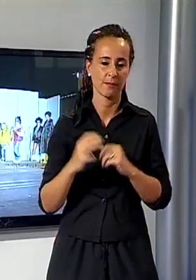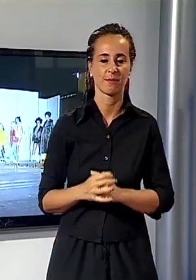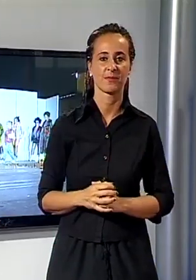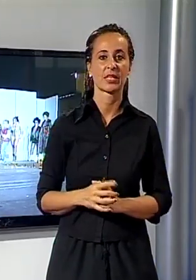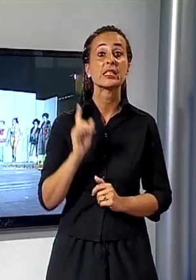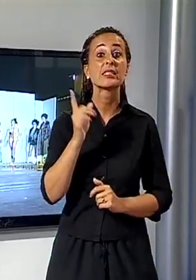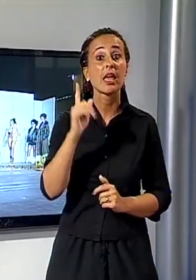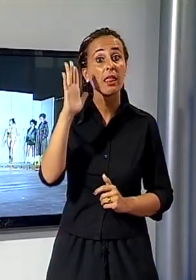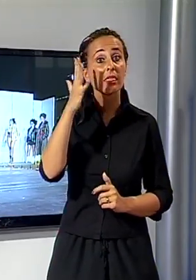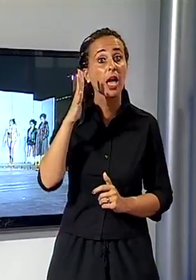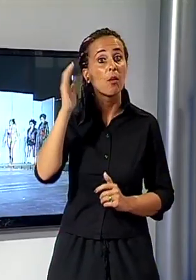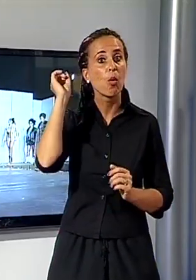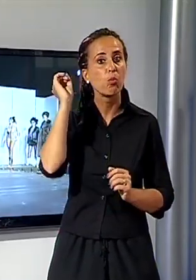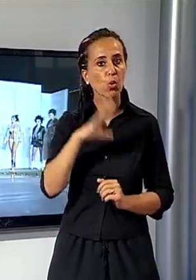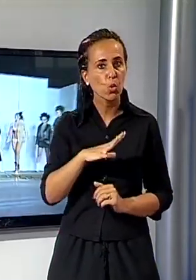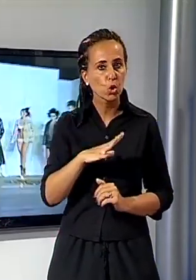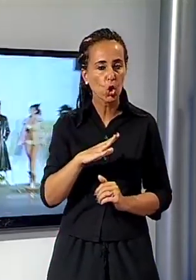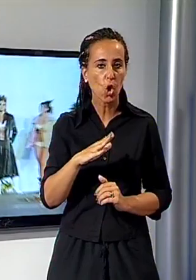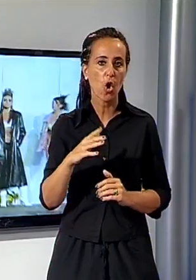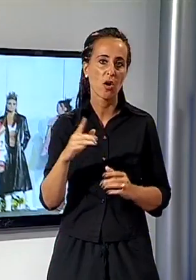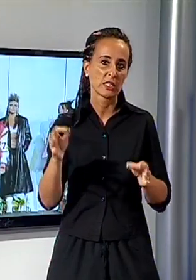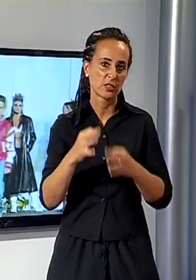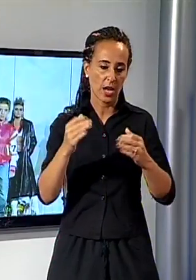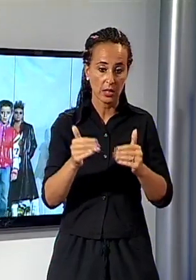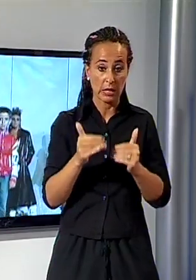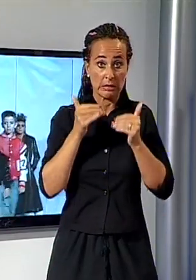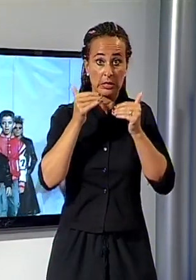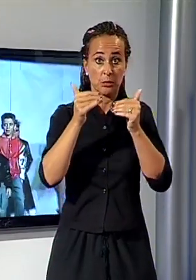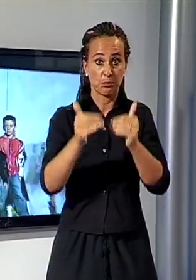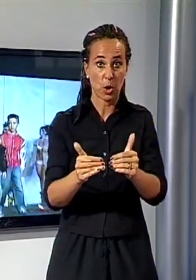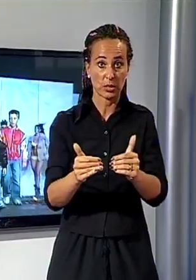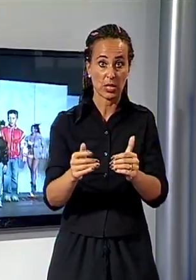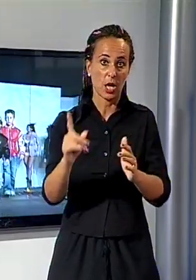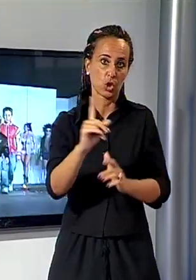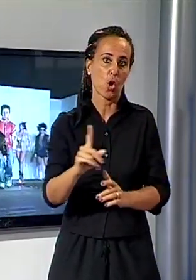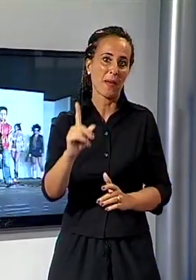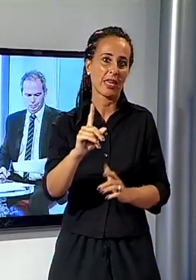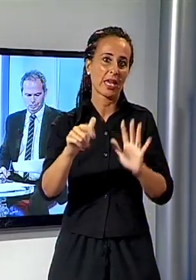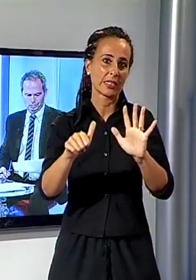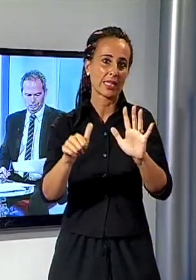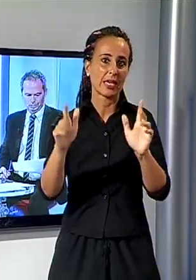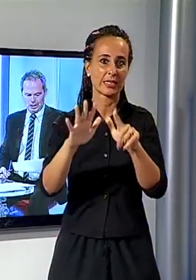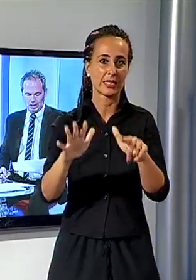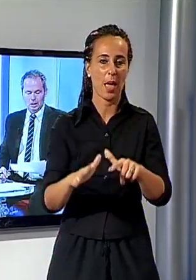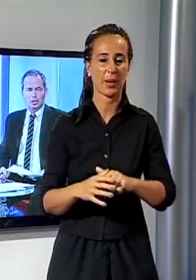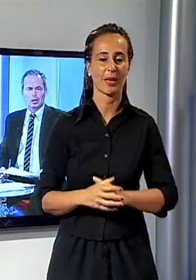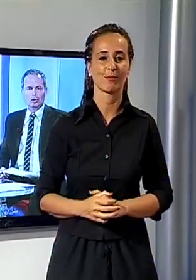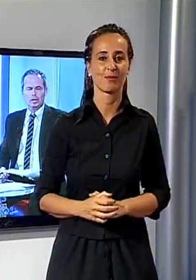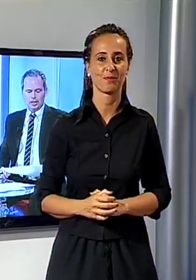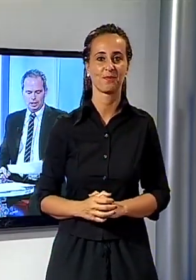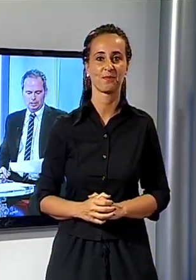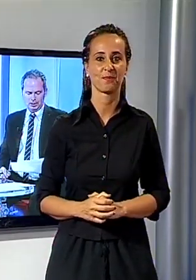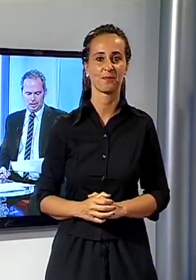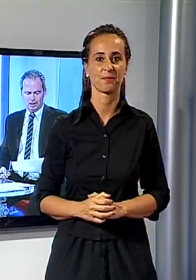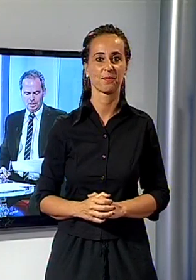è un bello spettacolo. La sfilata sarà dedicata alle tendenze per l'inverno 2016 e in passerella saliranno molti giovani e